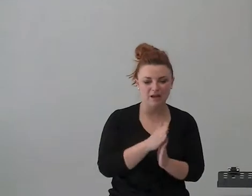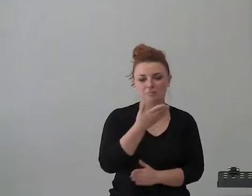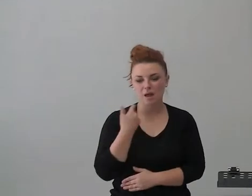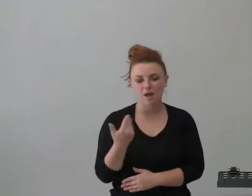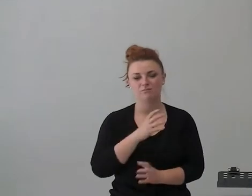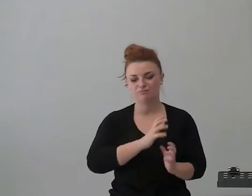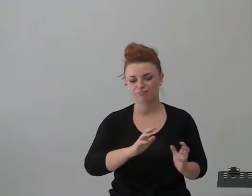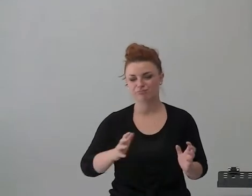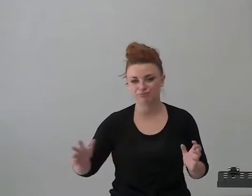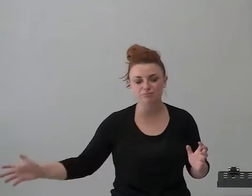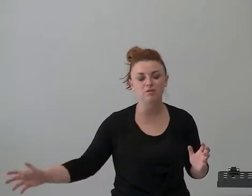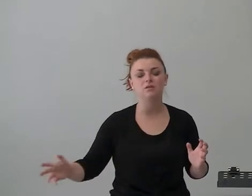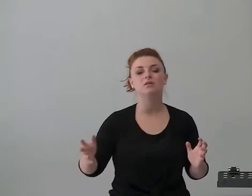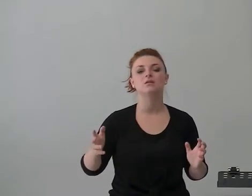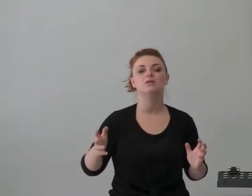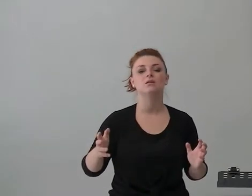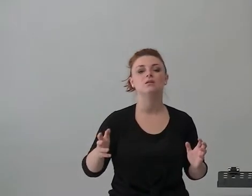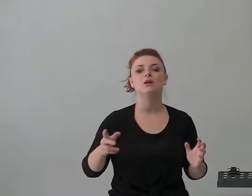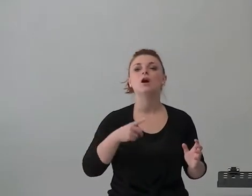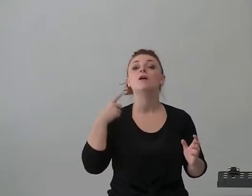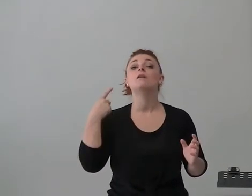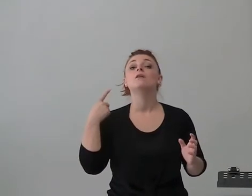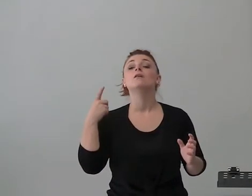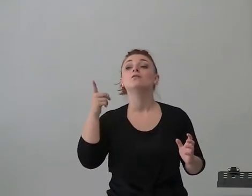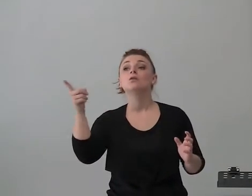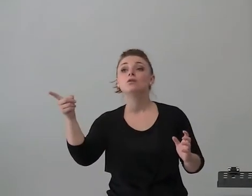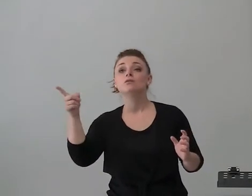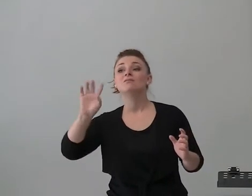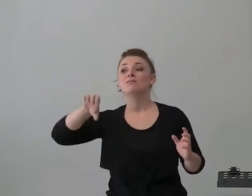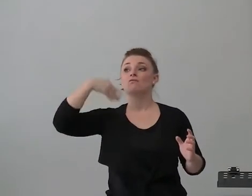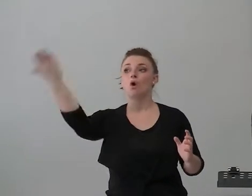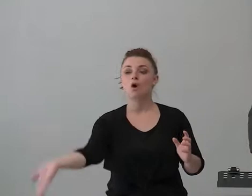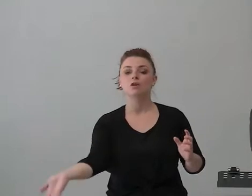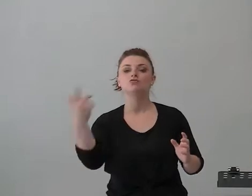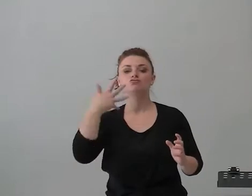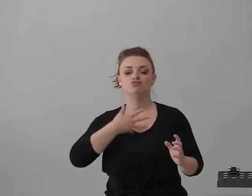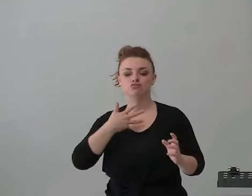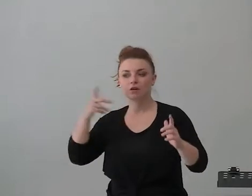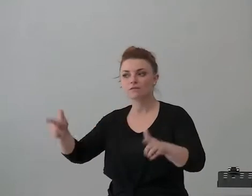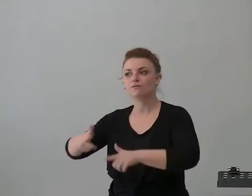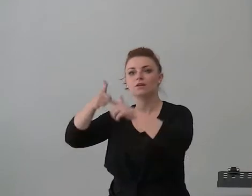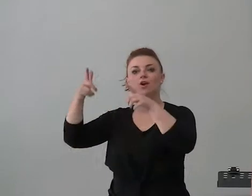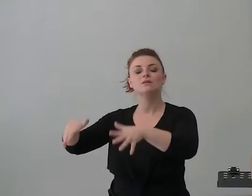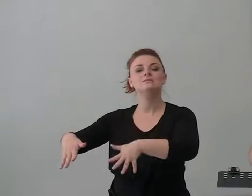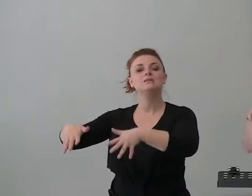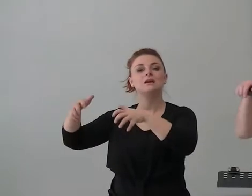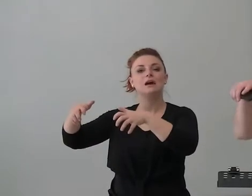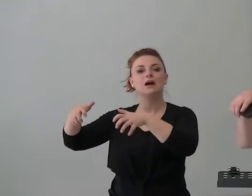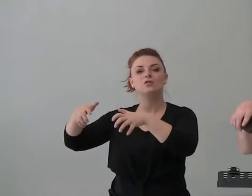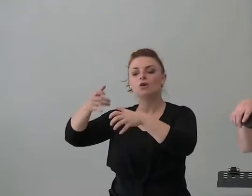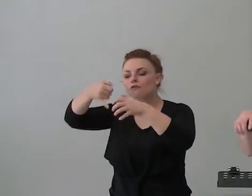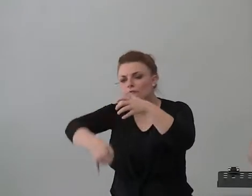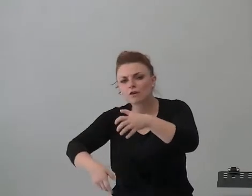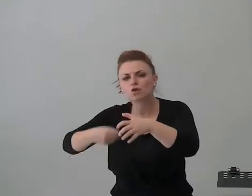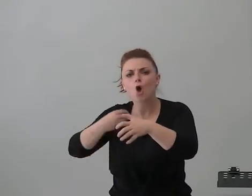albero. Videro il fico seccato fin dalle radici. Non era solo un po' di sole, ha preso sole e un